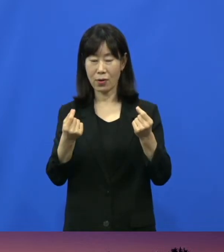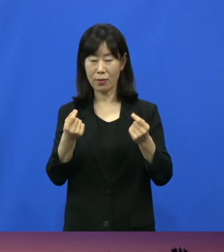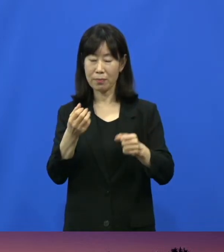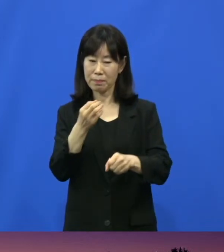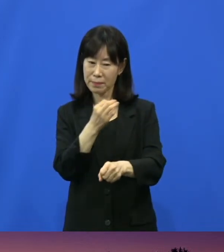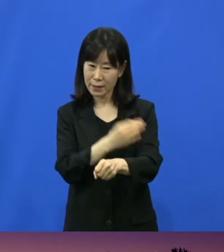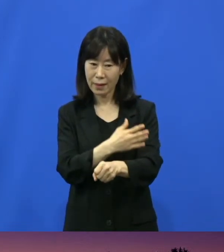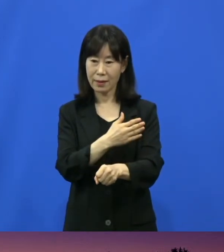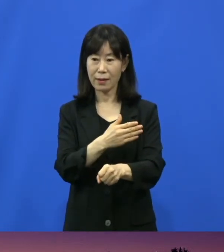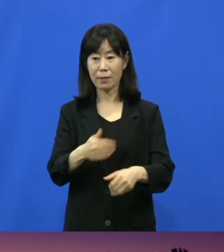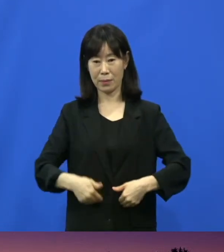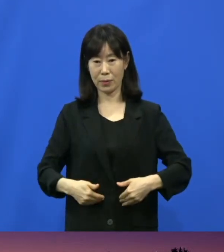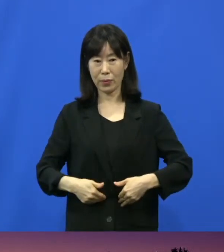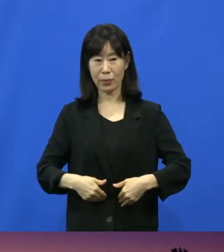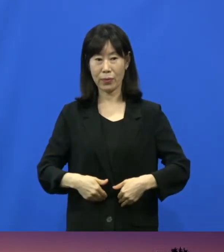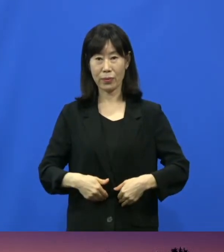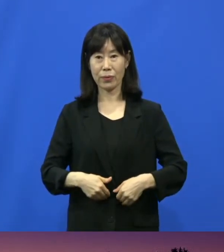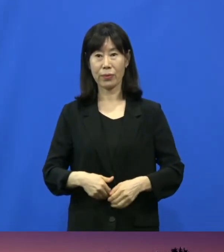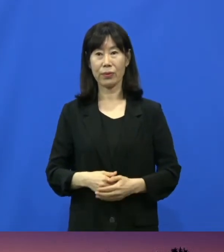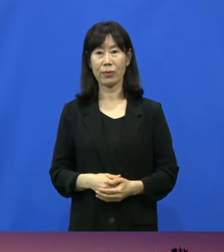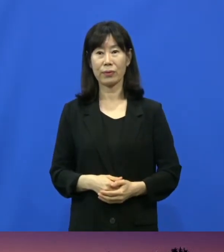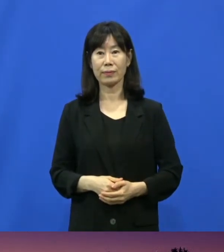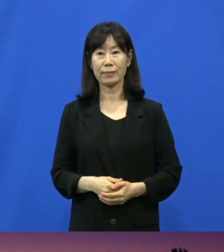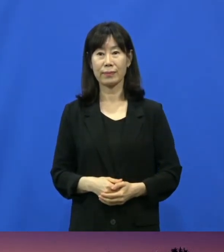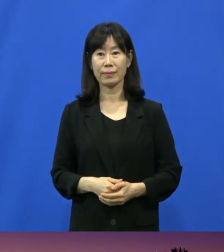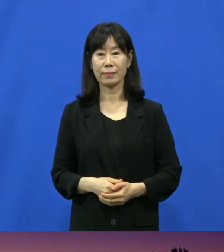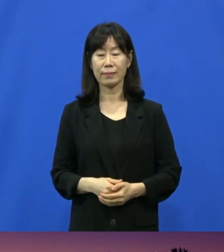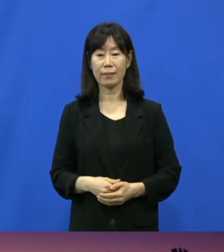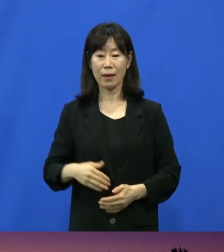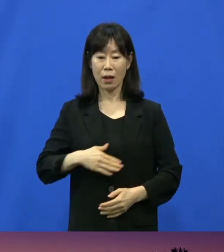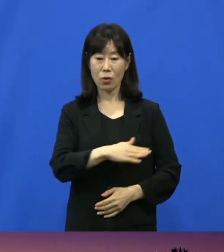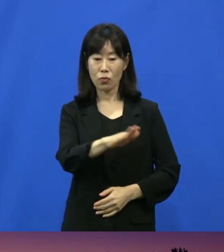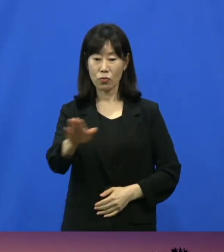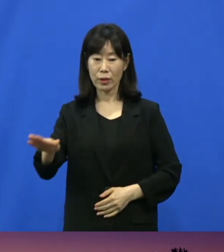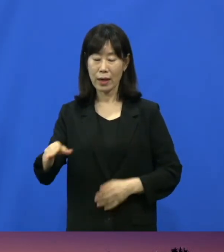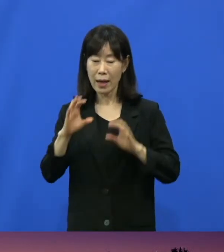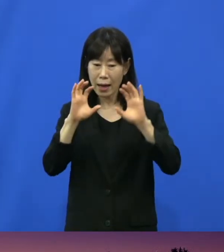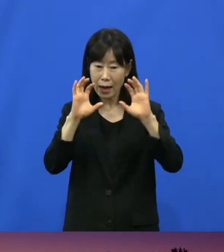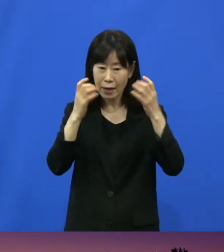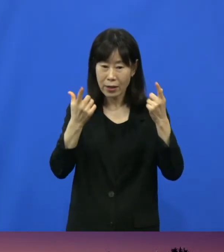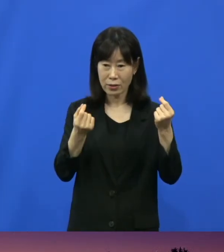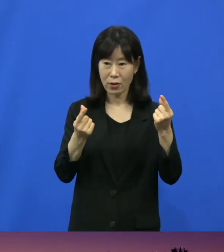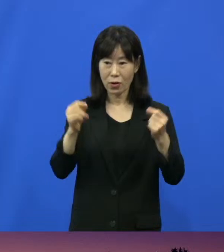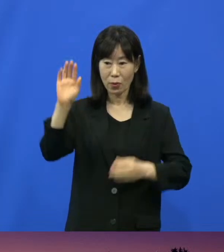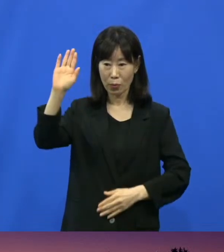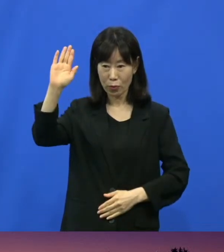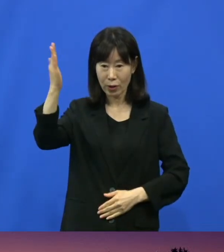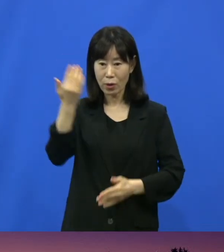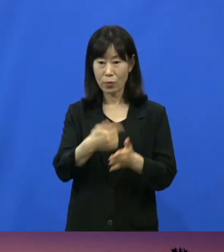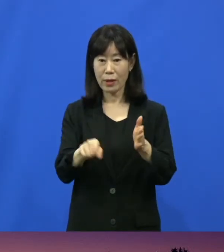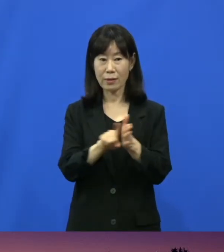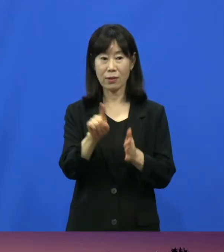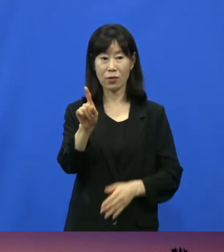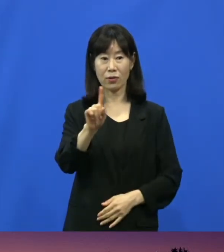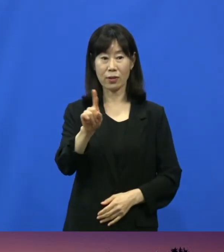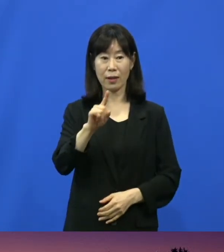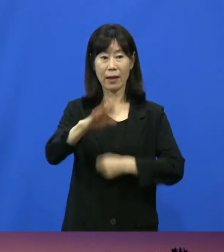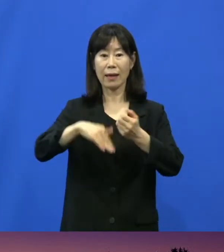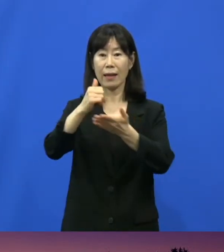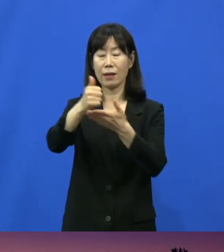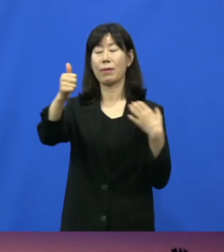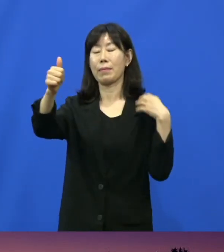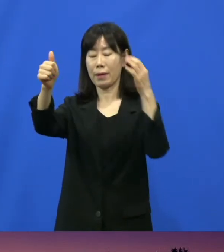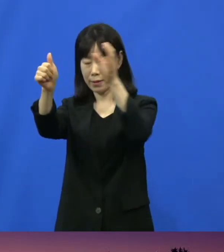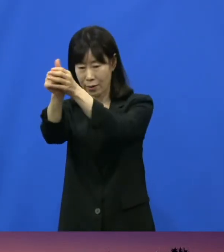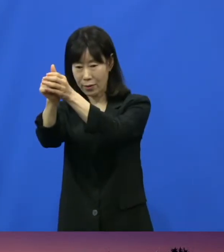어떻게 단순해지는 거죠? 하나님에 대한 전적인 신뢰라는 것입니다. 그래서 신앙의 핵심은